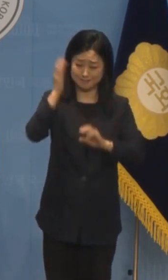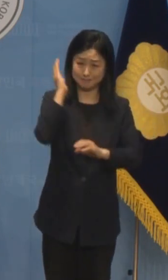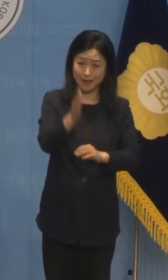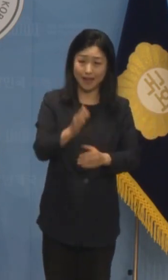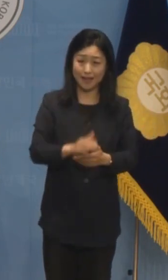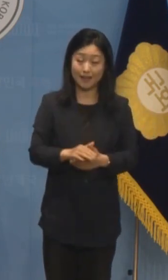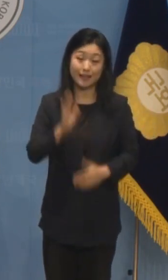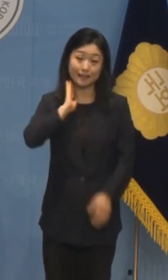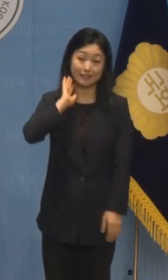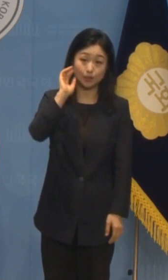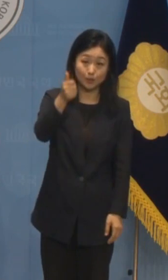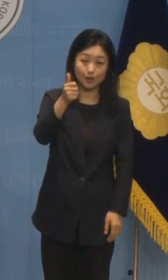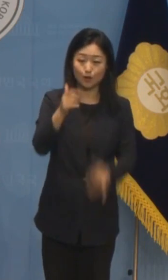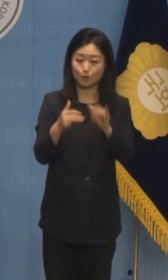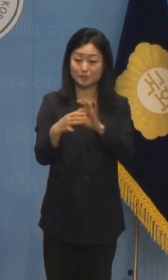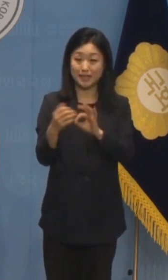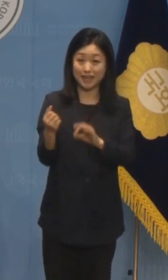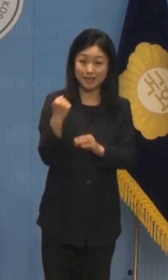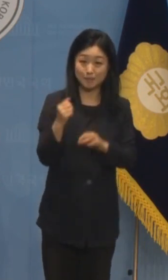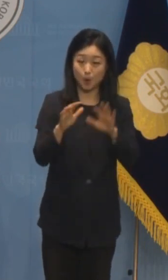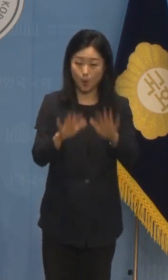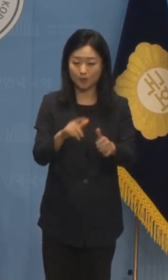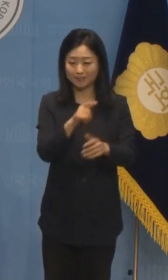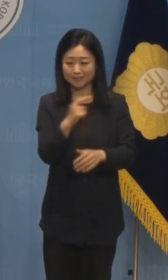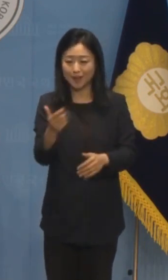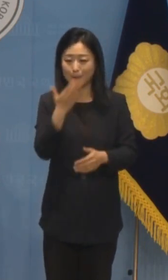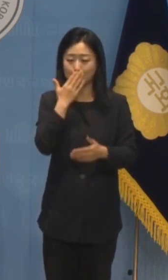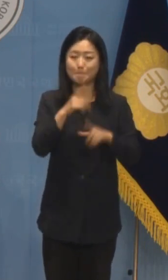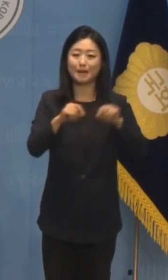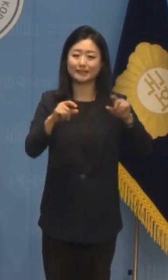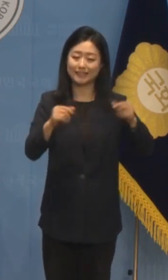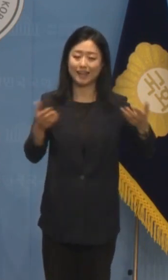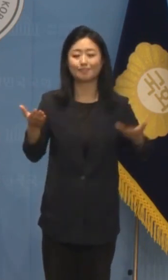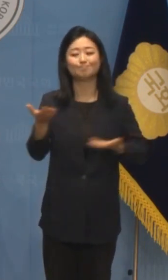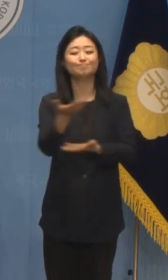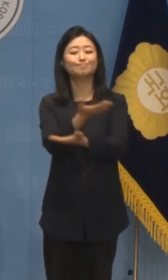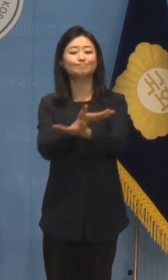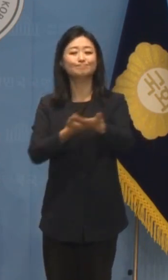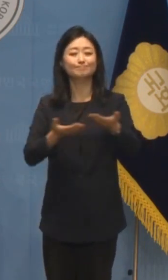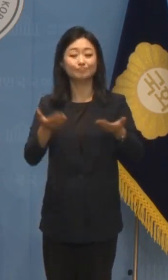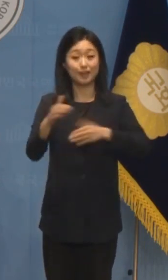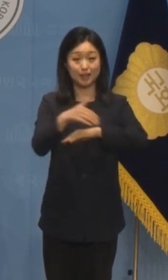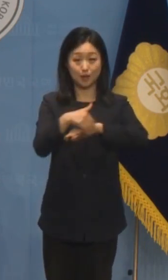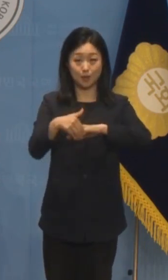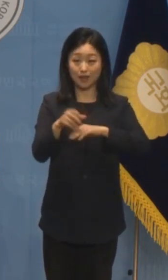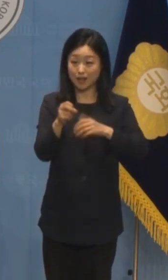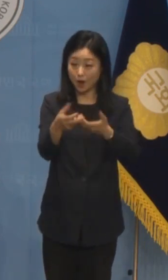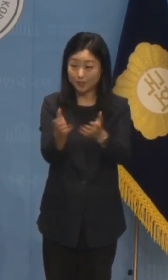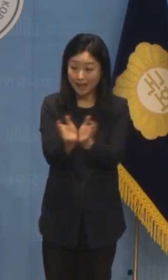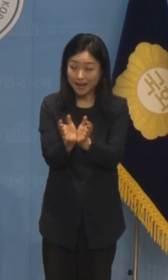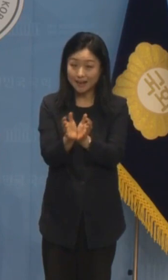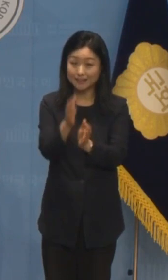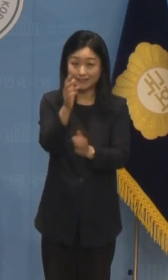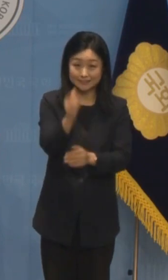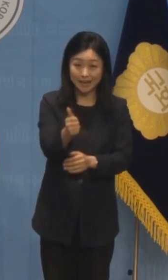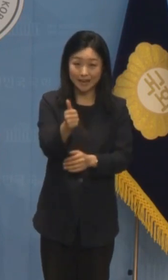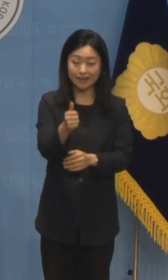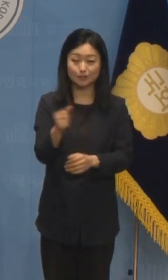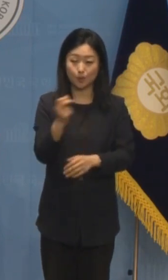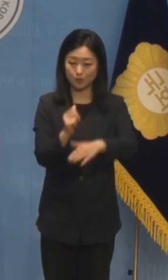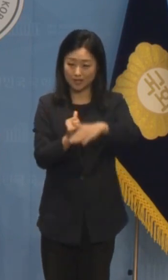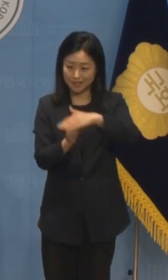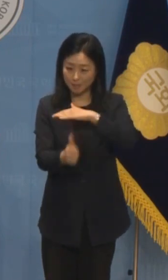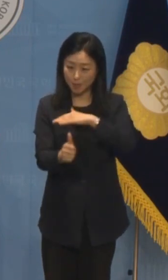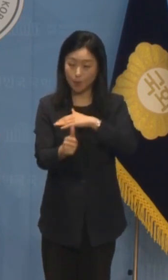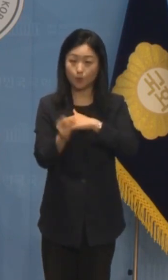윤석열 대통령과 국민의힘 지도부가 오늘 저녁 만찬 회동을 합니다. 여당에서는 한동훈 대표와 추경호